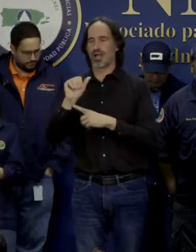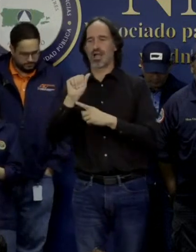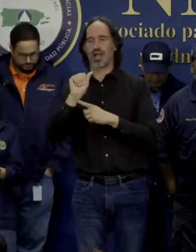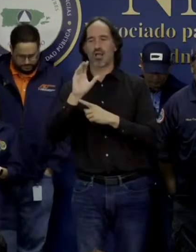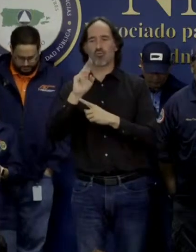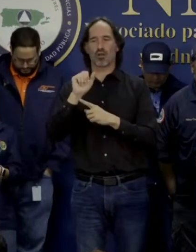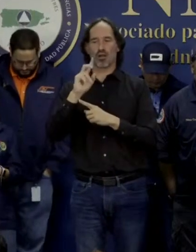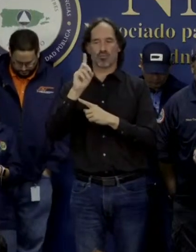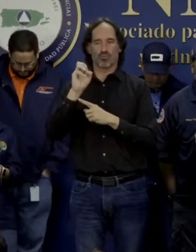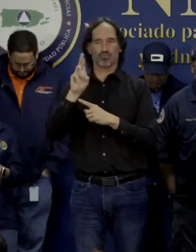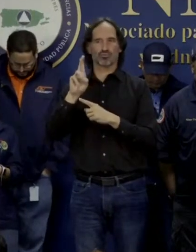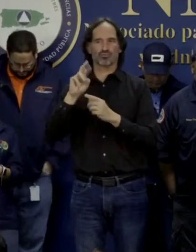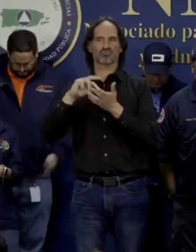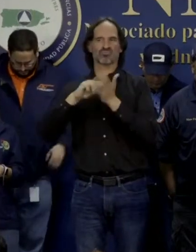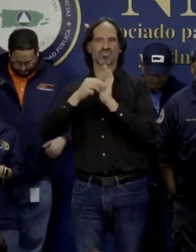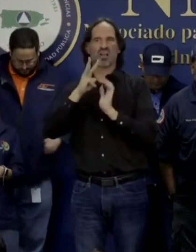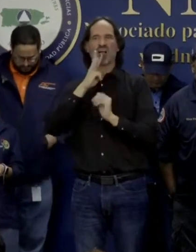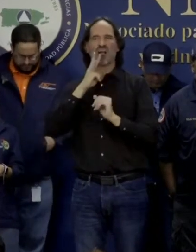así continuaremos.